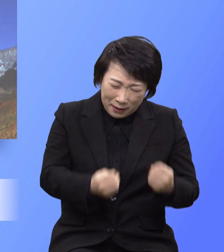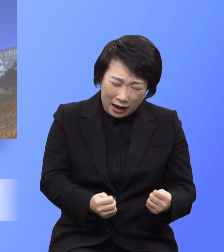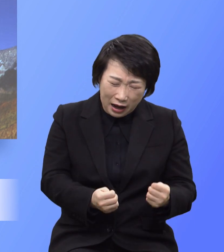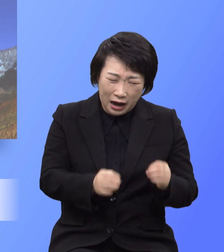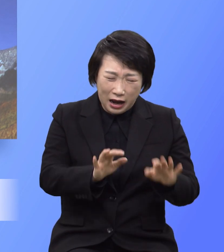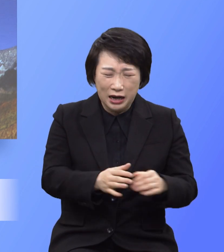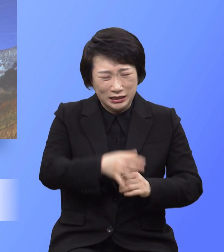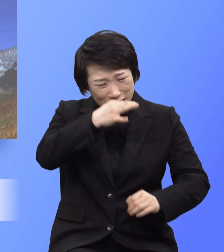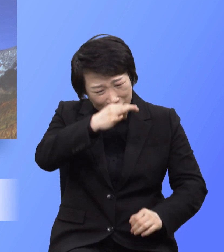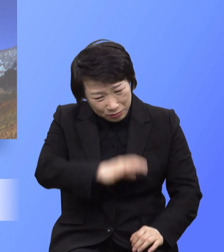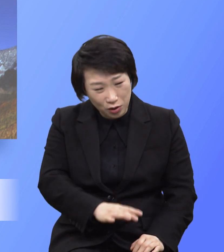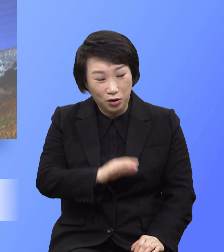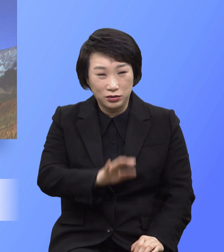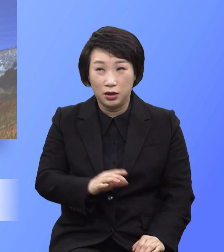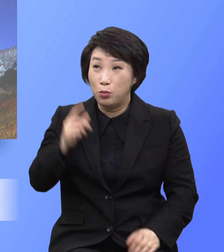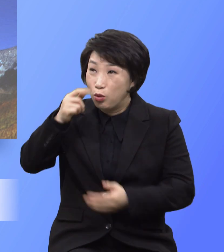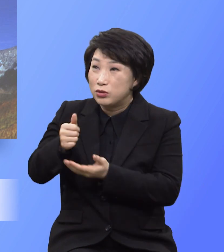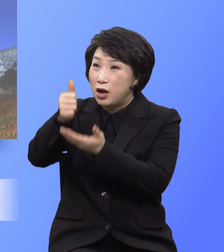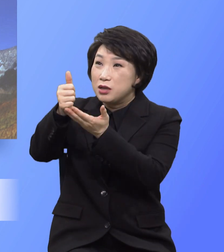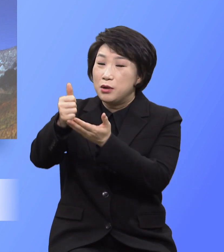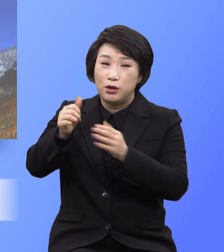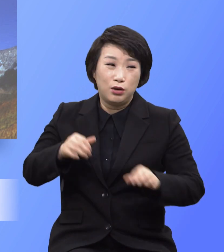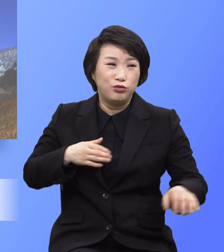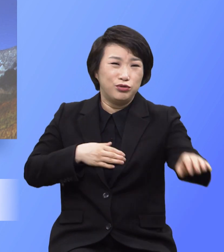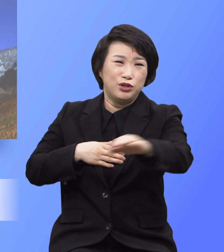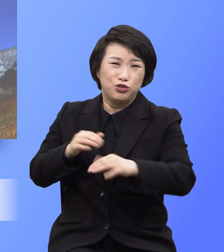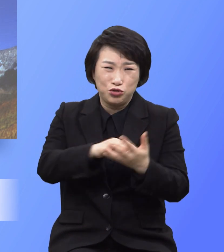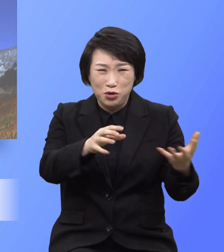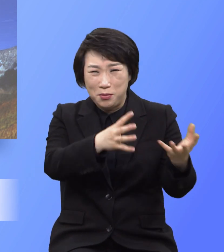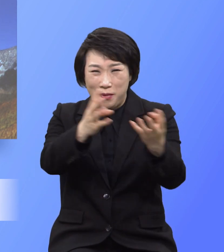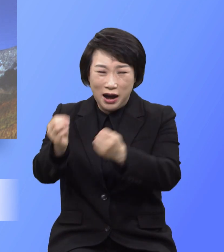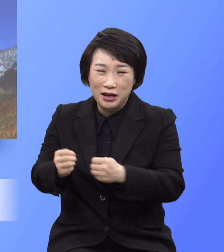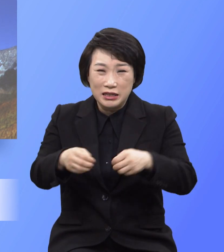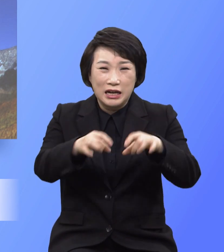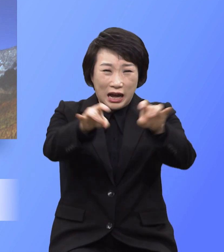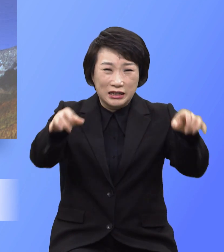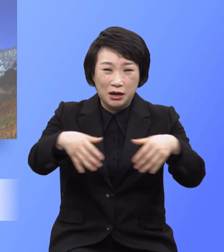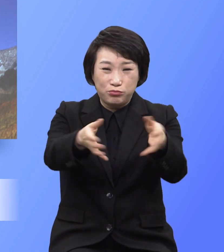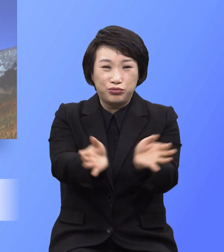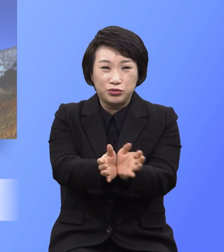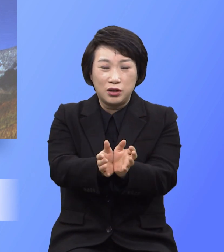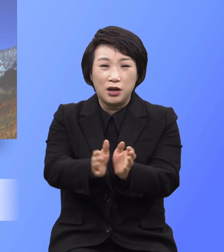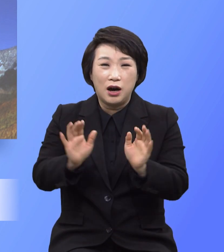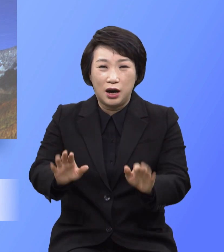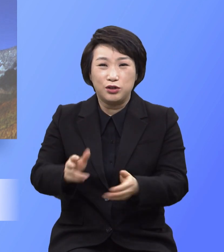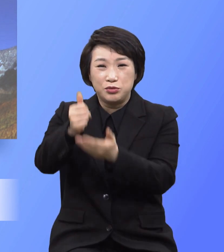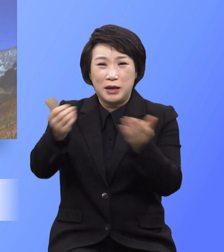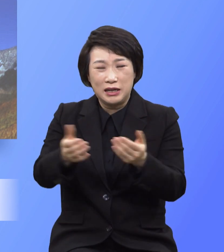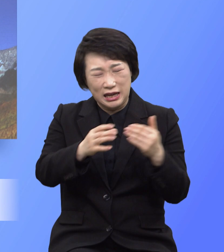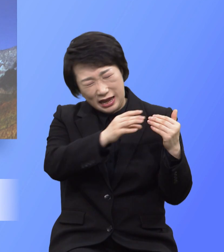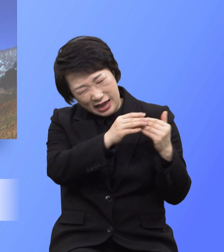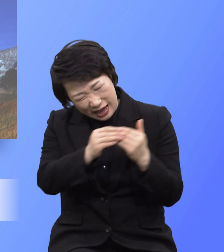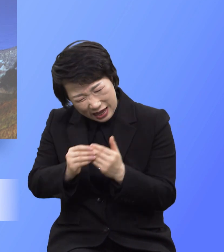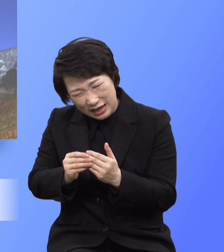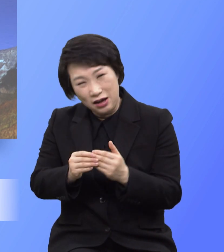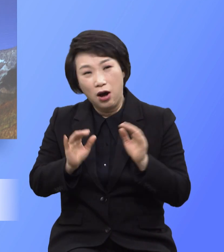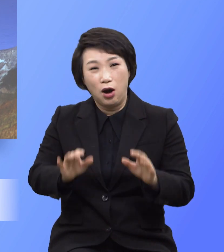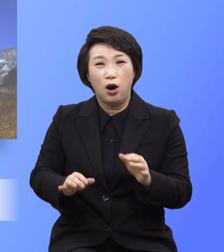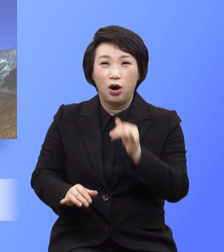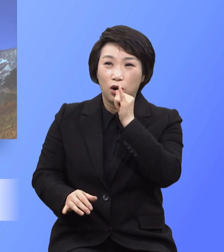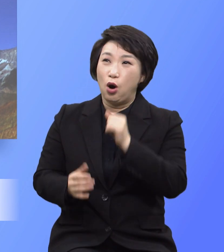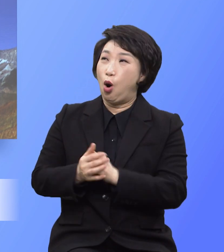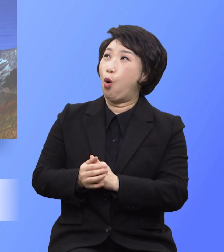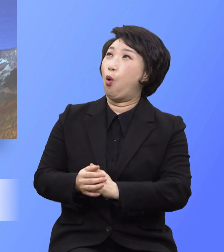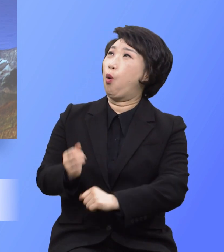이렇게 힘든데 목사님은 이 수많은 부서와 사역을 다 이끌어가는데